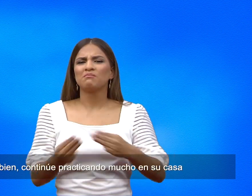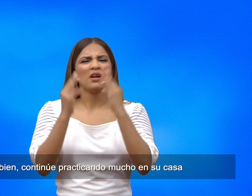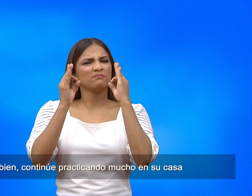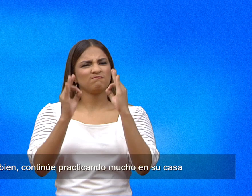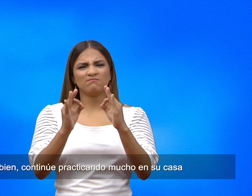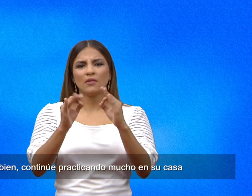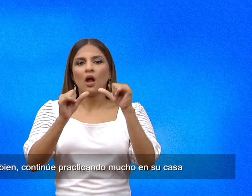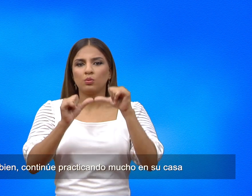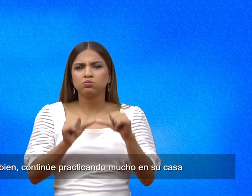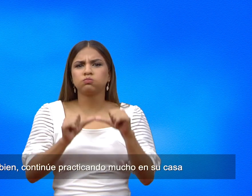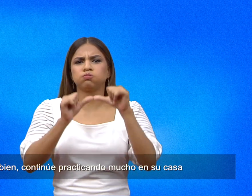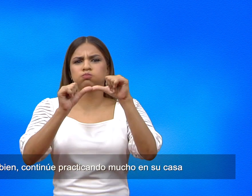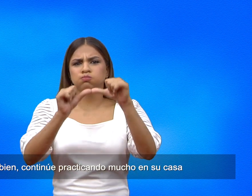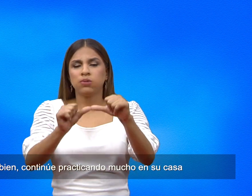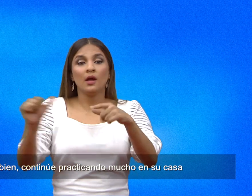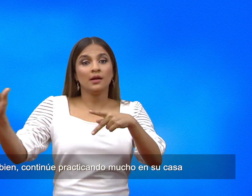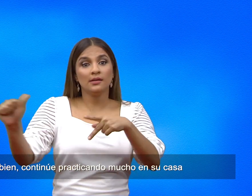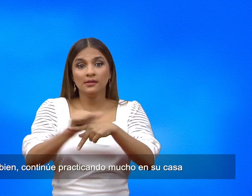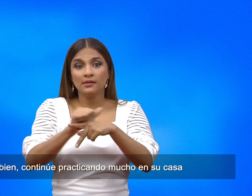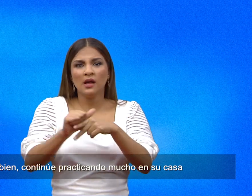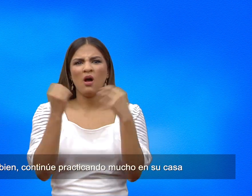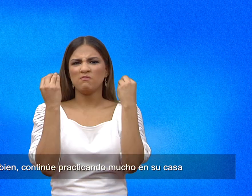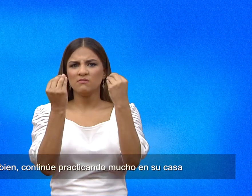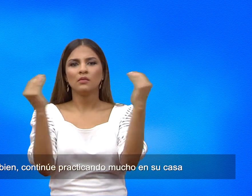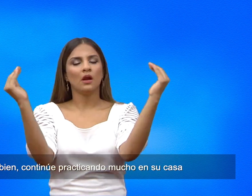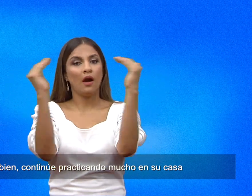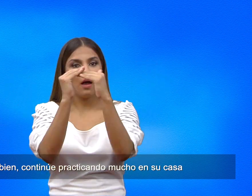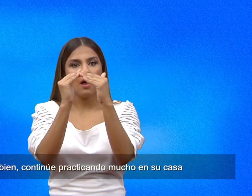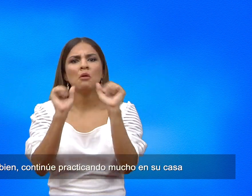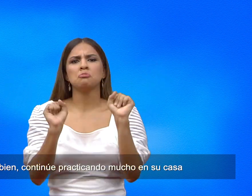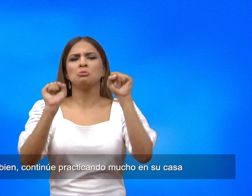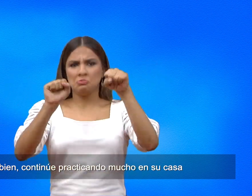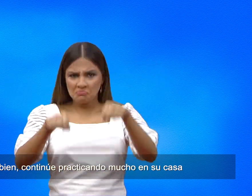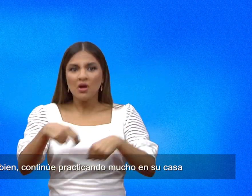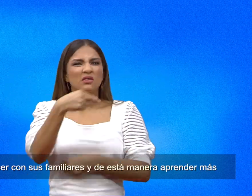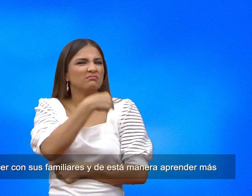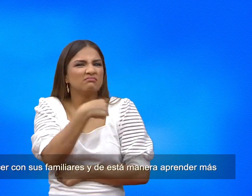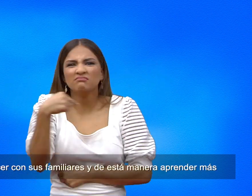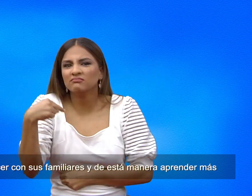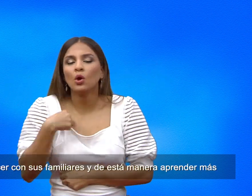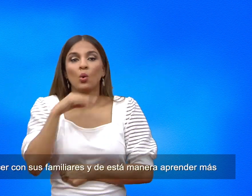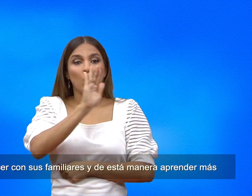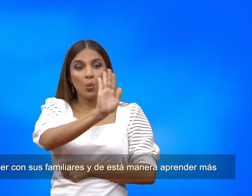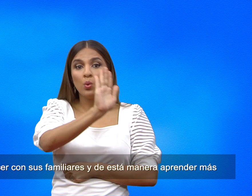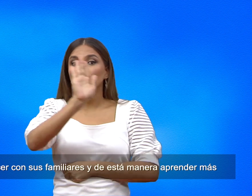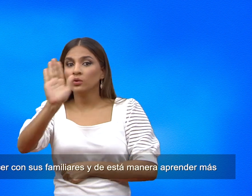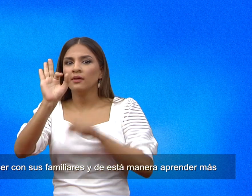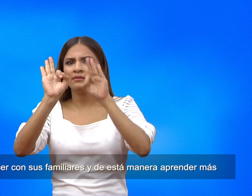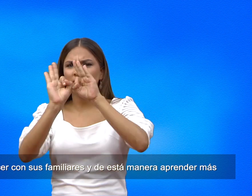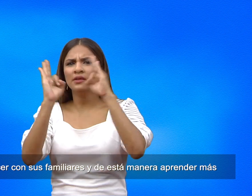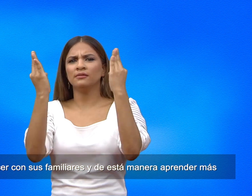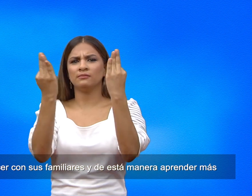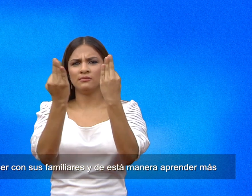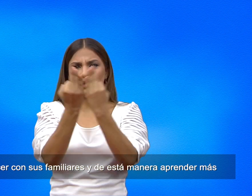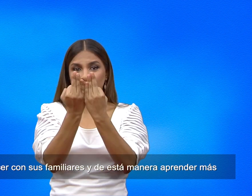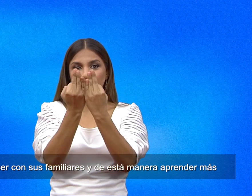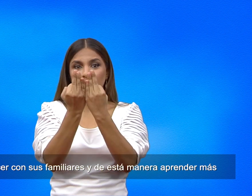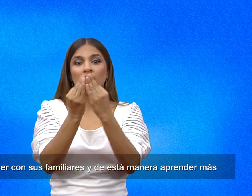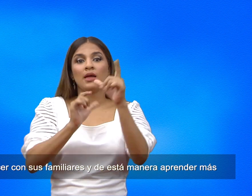muy bien continúe practicando mucho en casa lo puede hacer con sus familiares y de esta manera